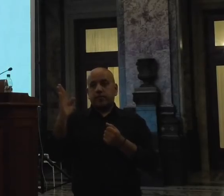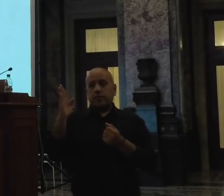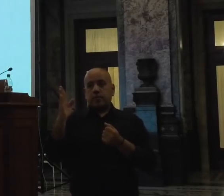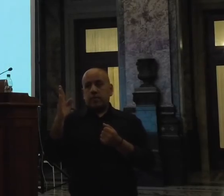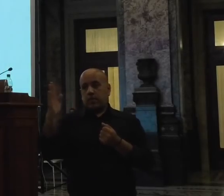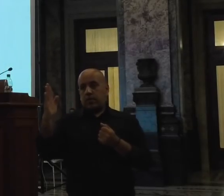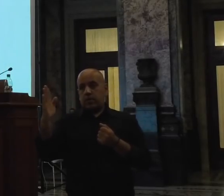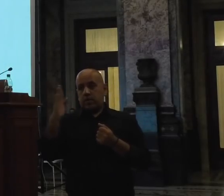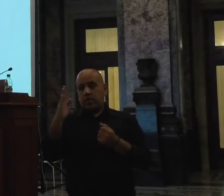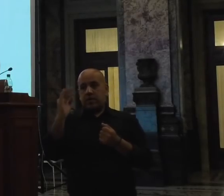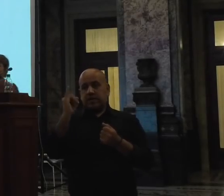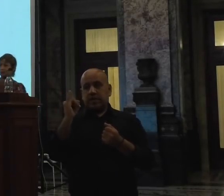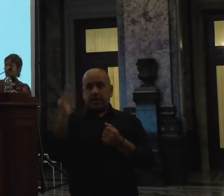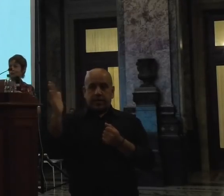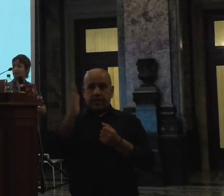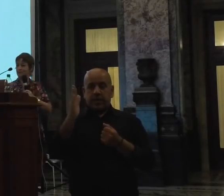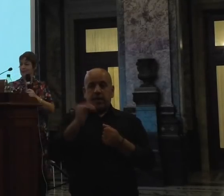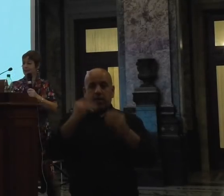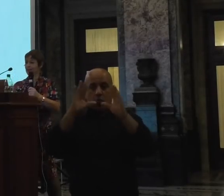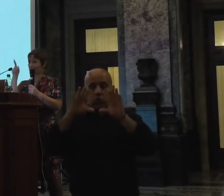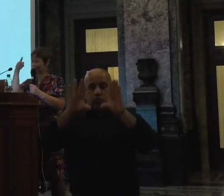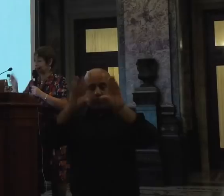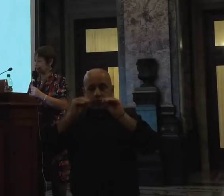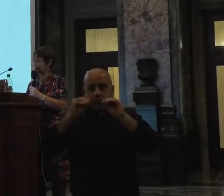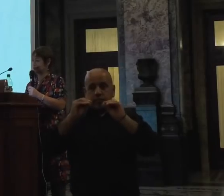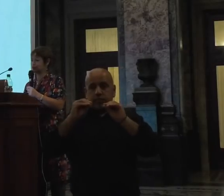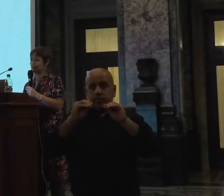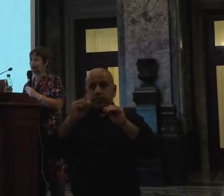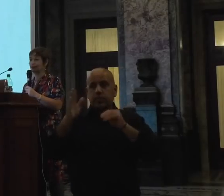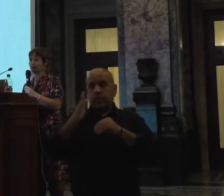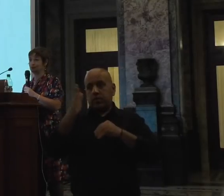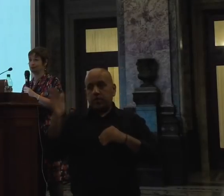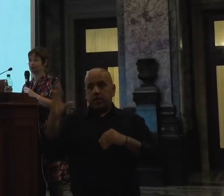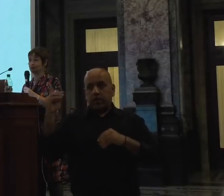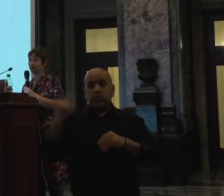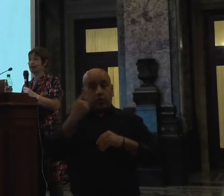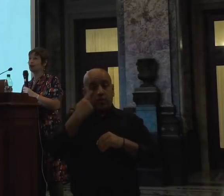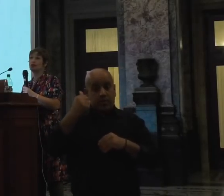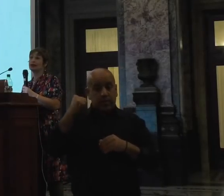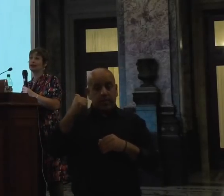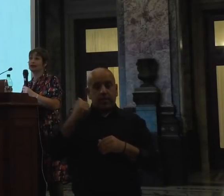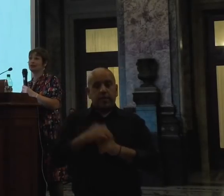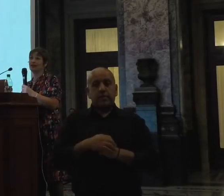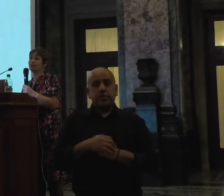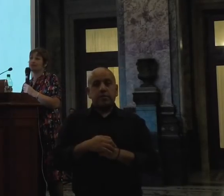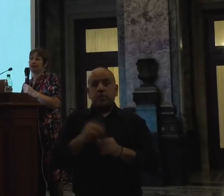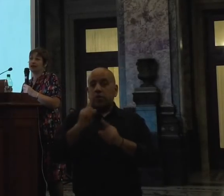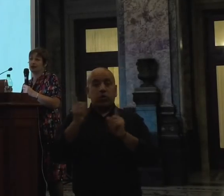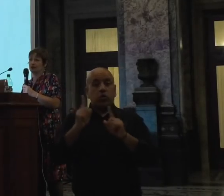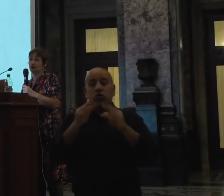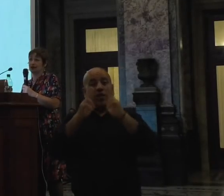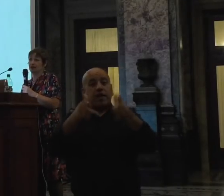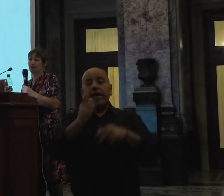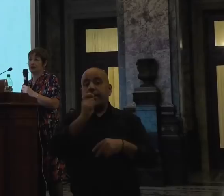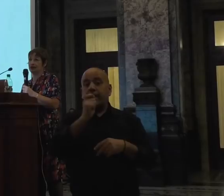del pasillo, cierren los ojos un momento, por favor. Los que están del lado derecho, vean, no digan a quién ven, nada más vean